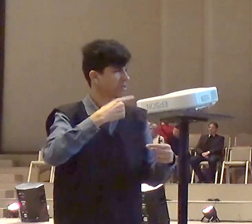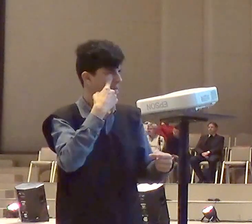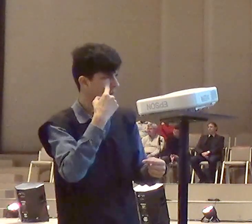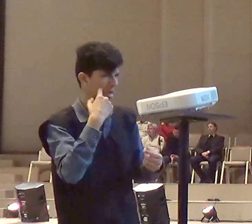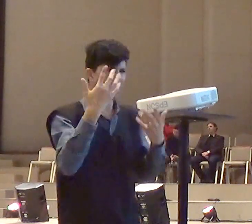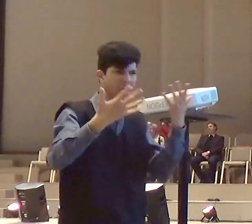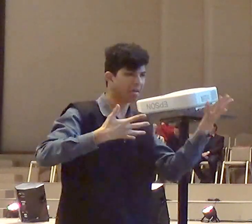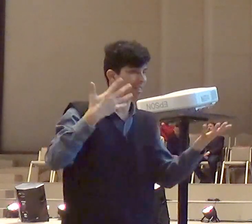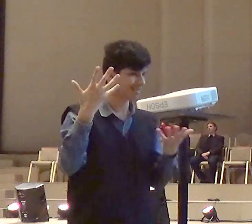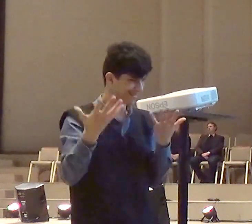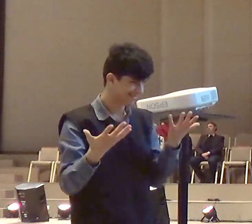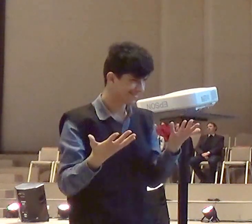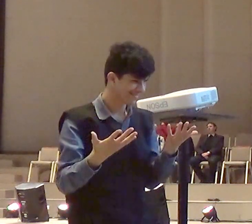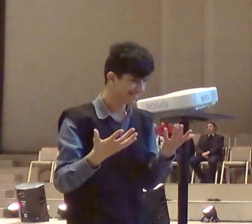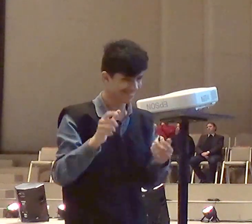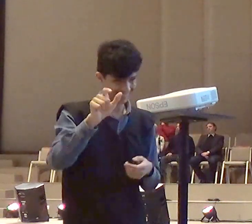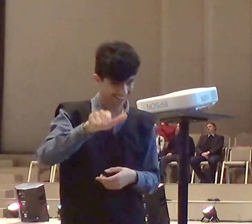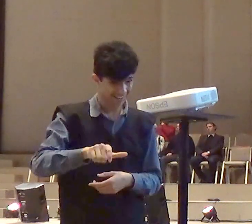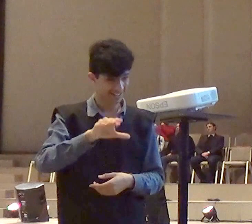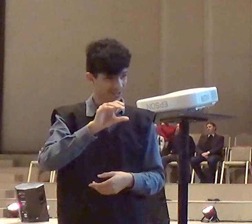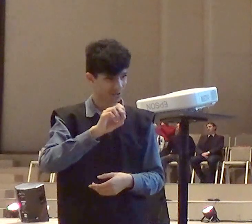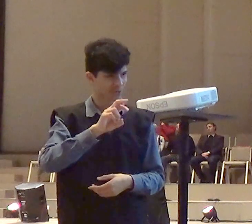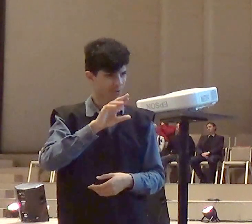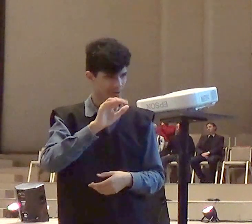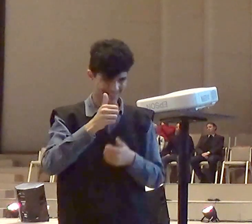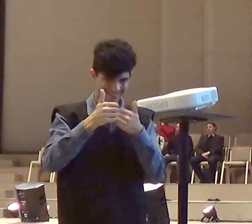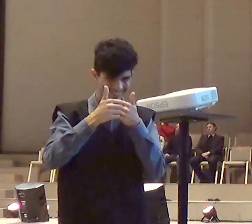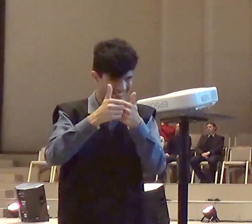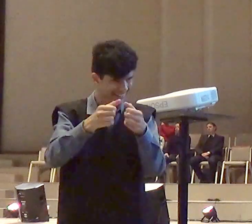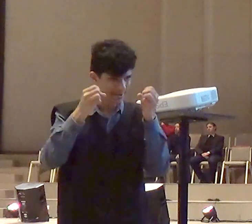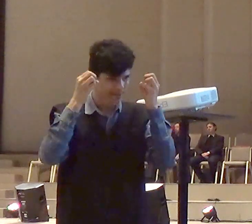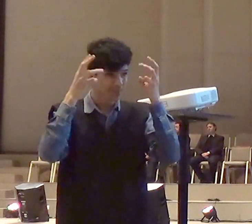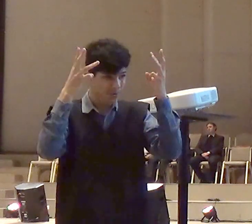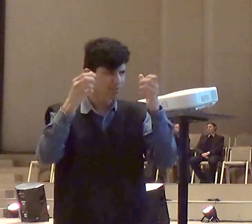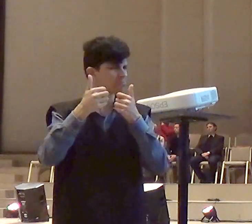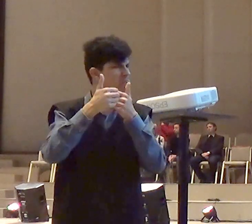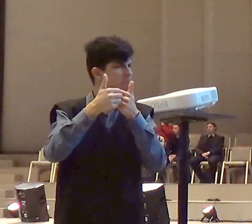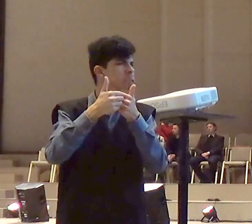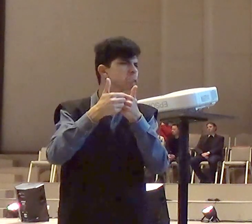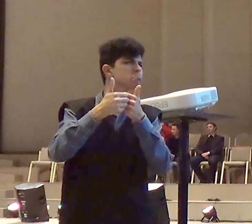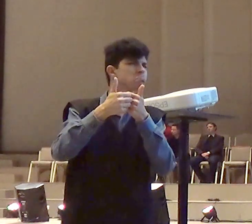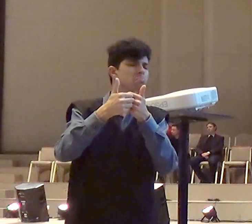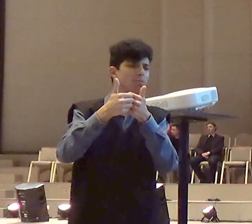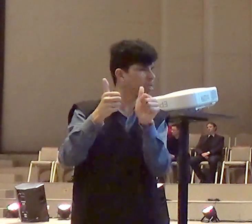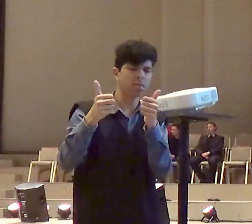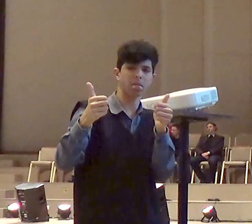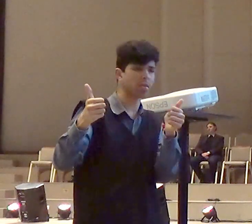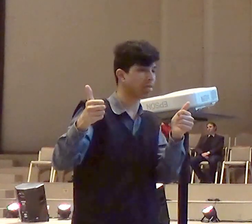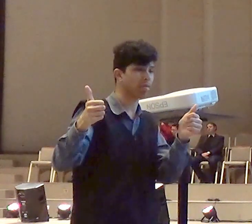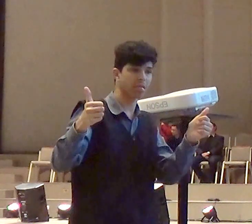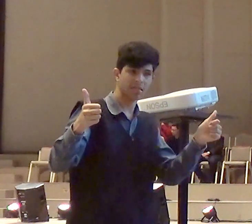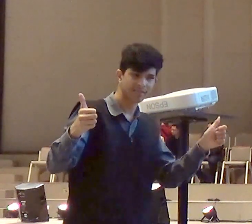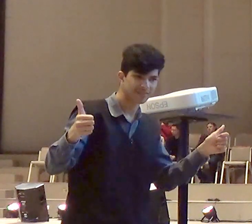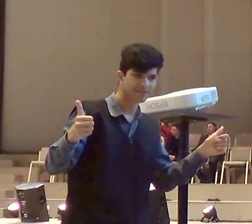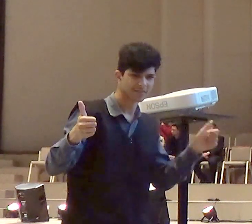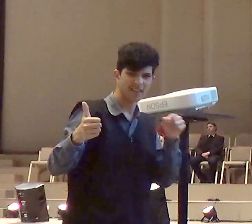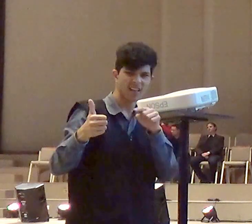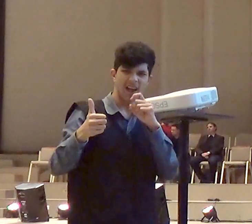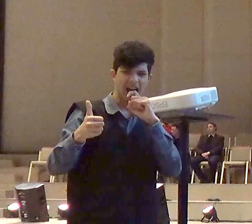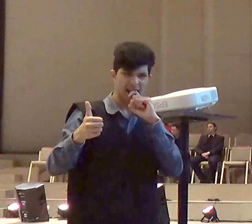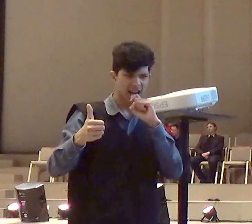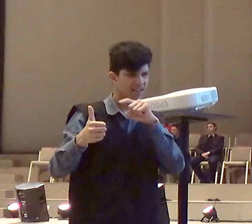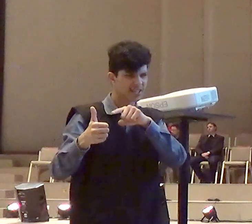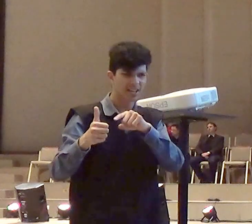ser fácil gente Moisés entrava na tenda conversava com Deus